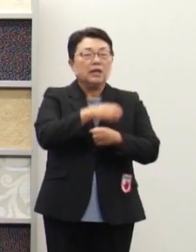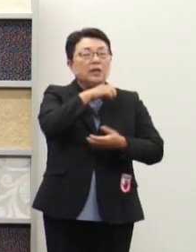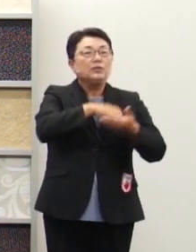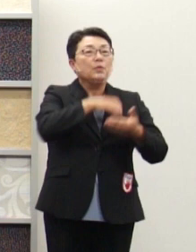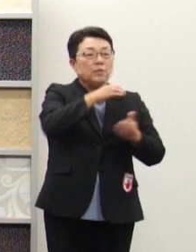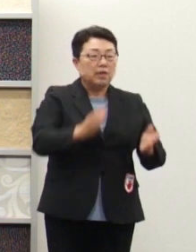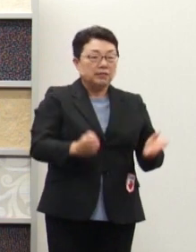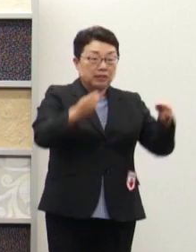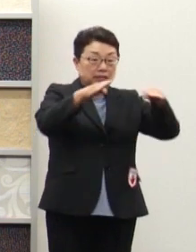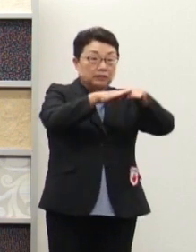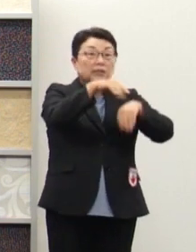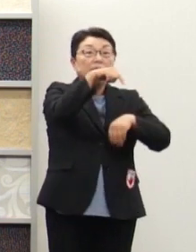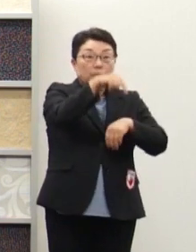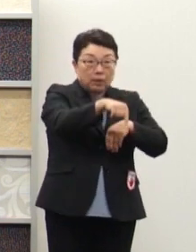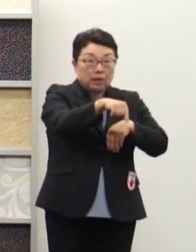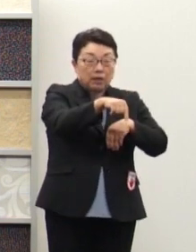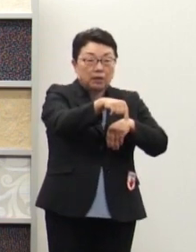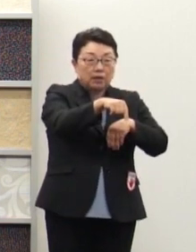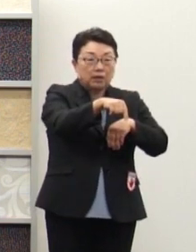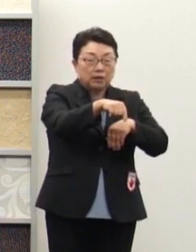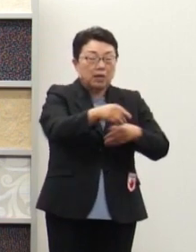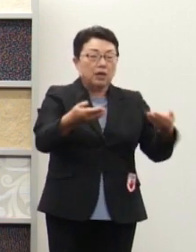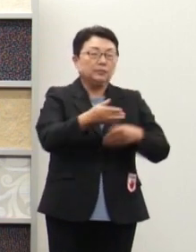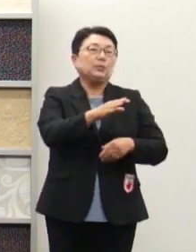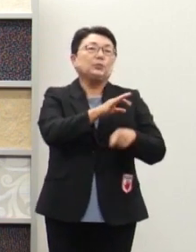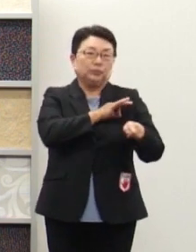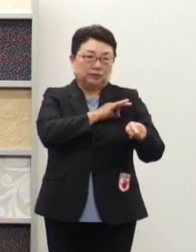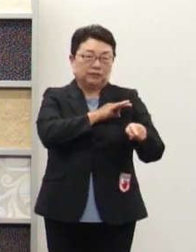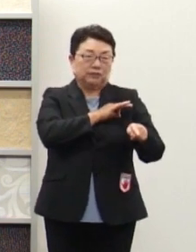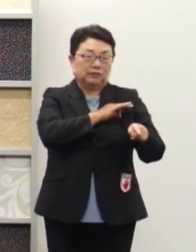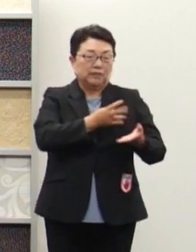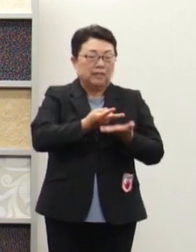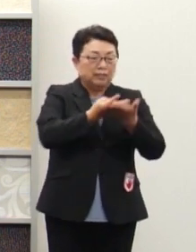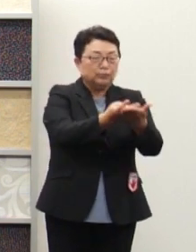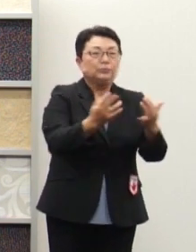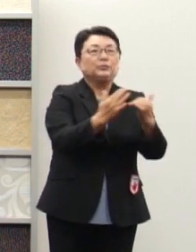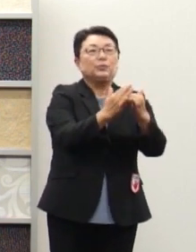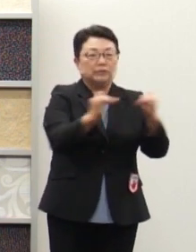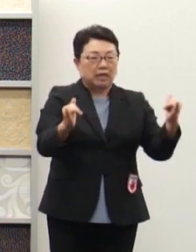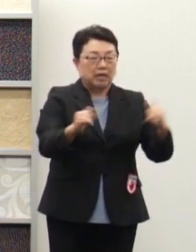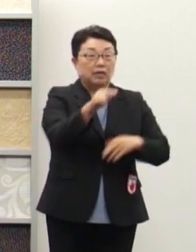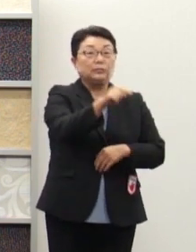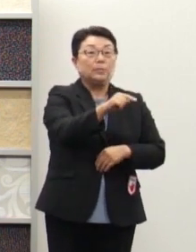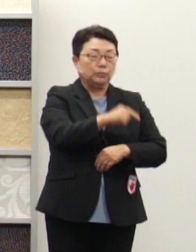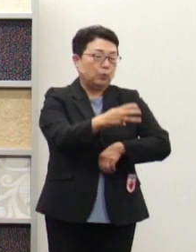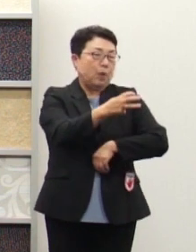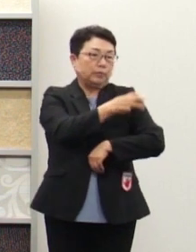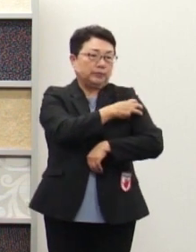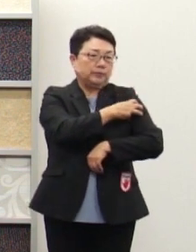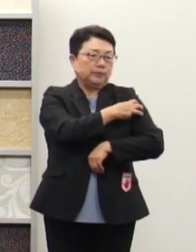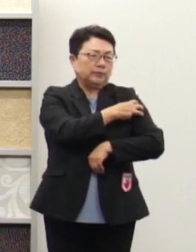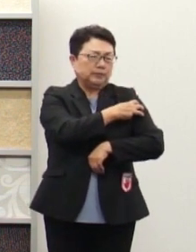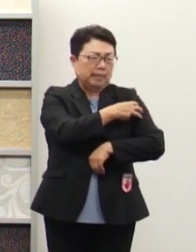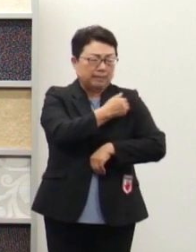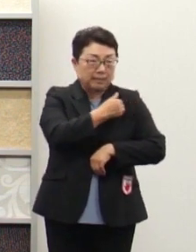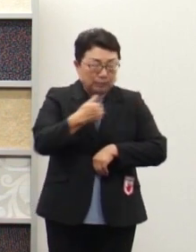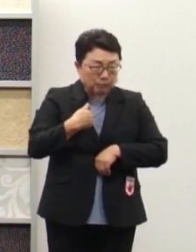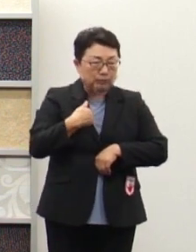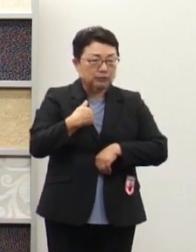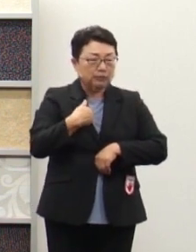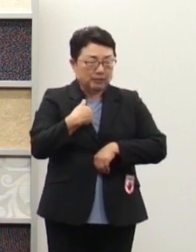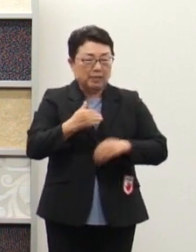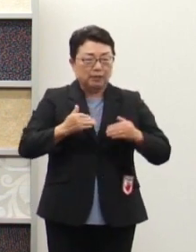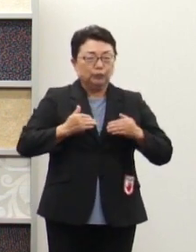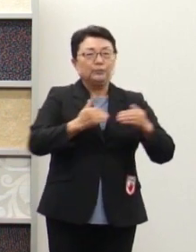者施設におきましては、施設職員および入所者ともワクチン接種が可能な方への追加接